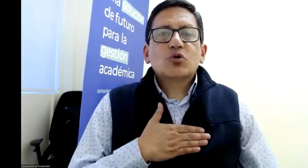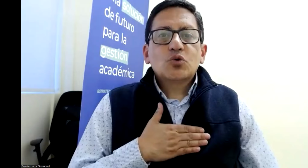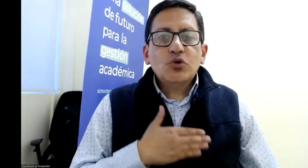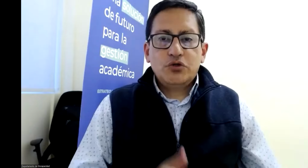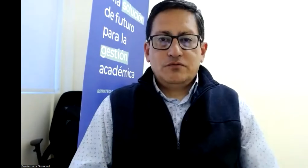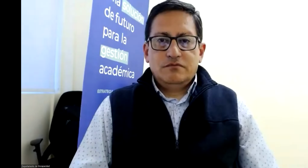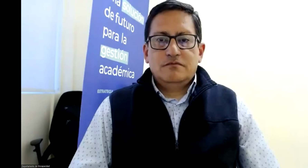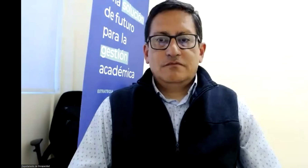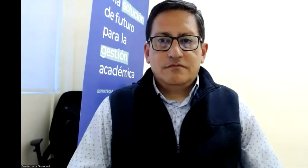tuyo?